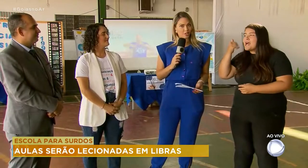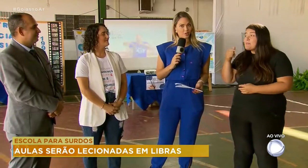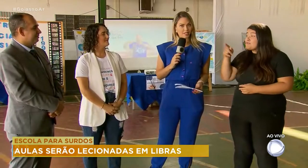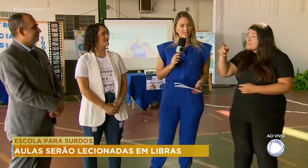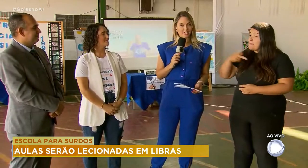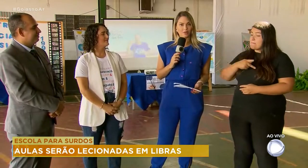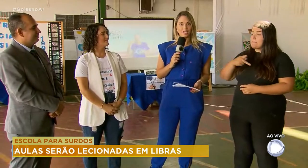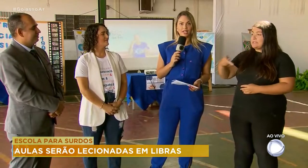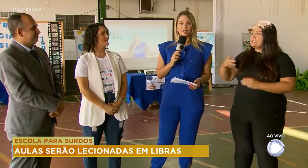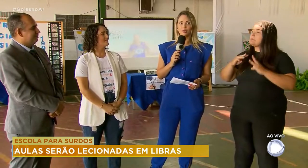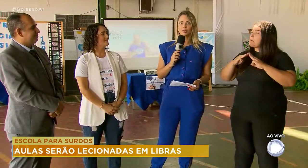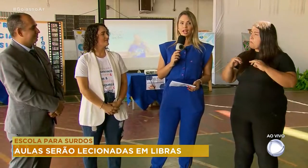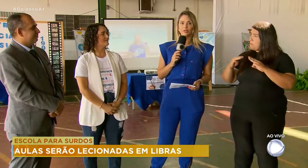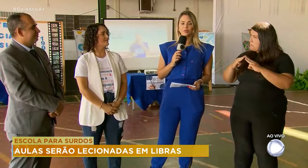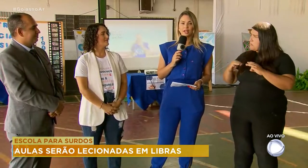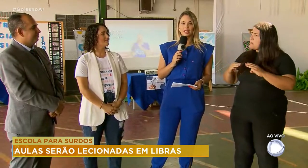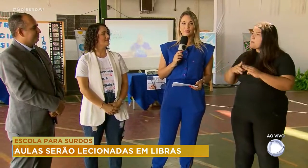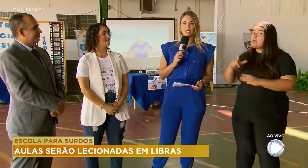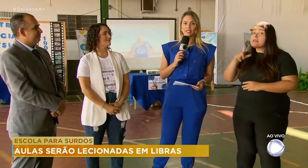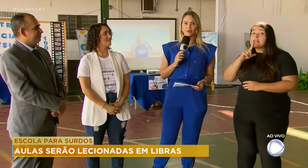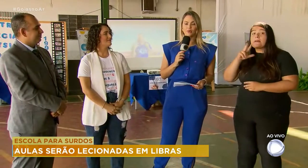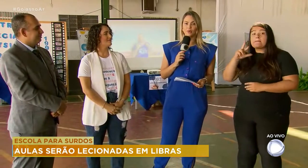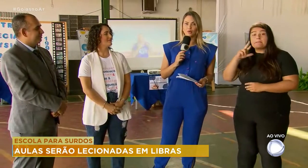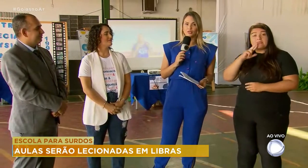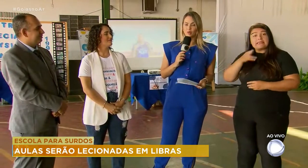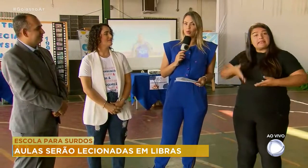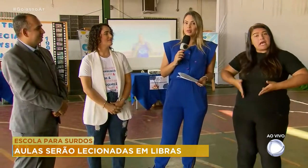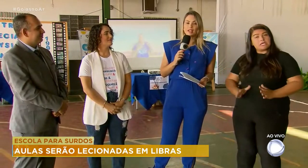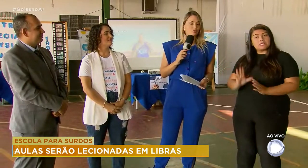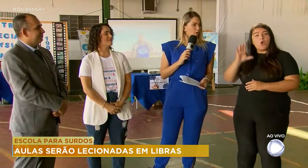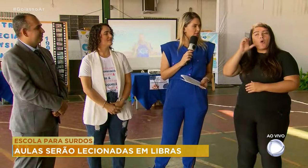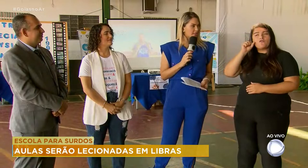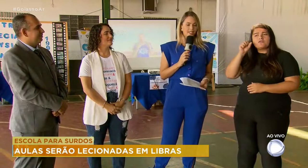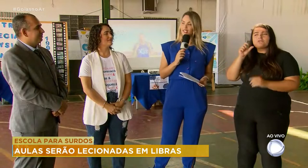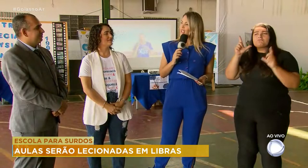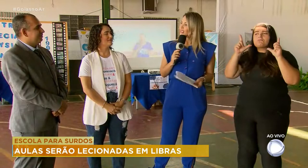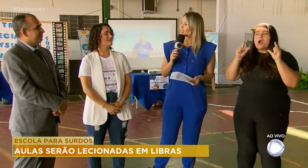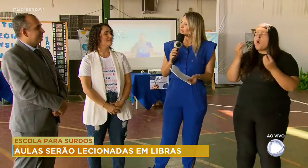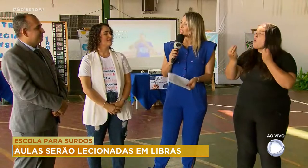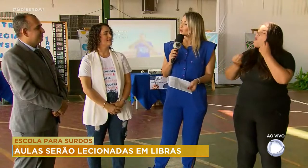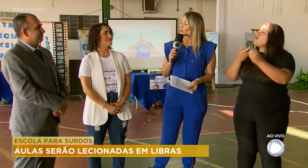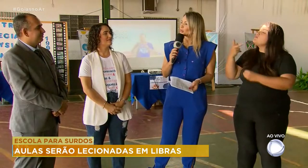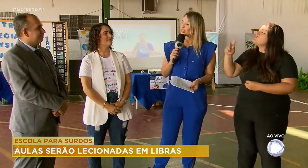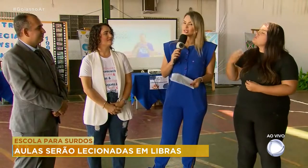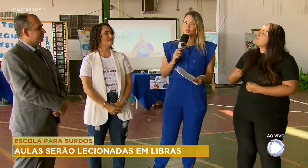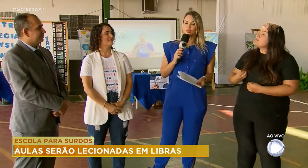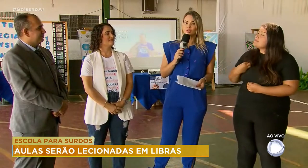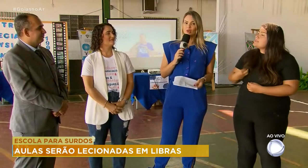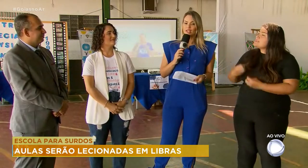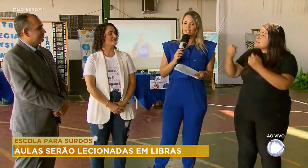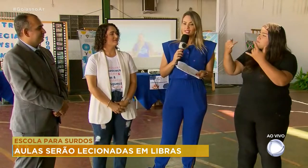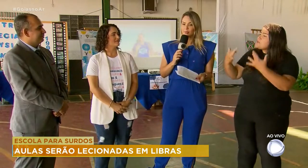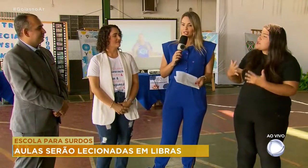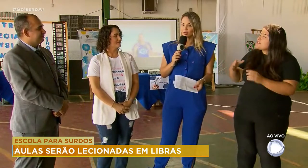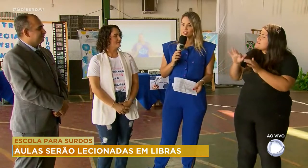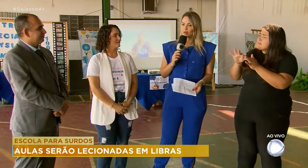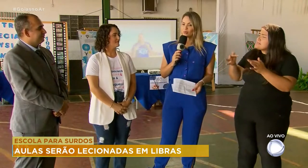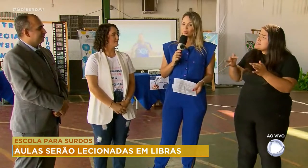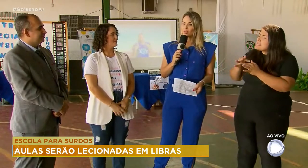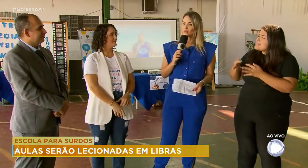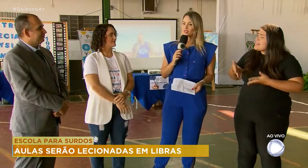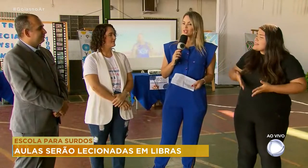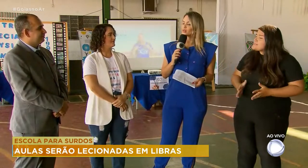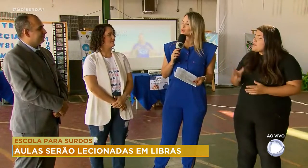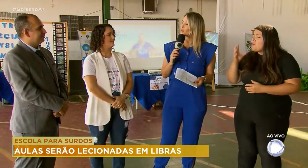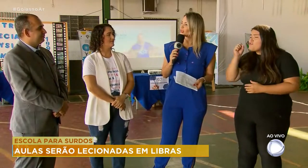presidente da associação e o Leonardo, ele perdeu a audição. Como que é a história dele, né, Leonardo? Conta um pouquinho da sua história. Você perdeu a audição